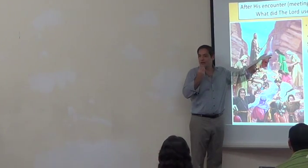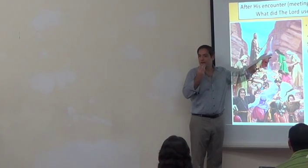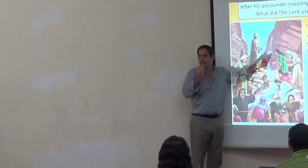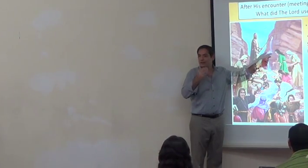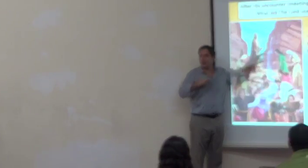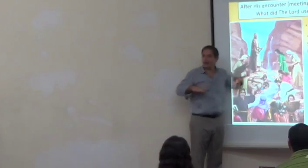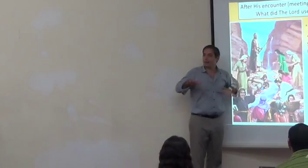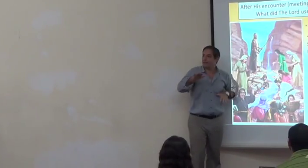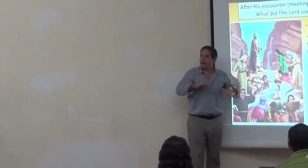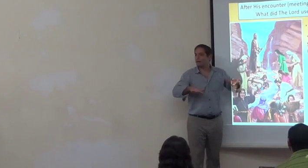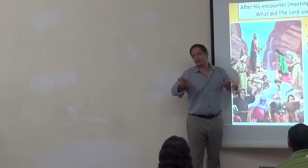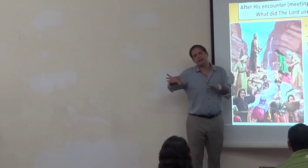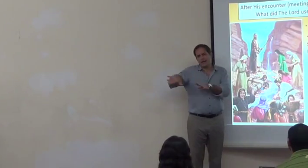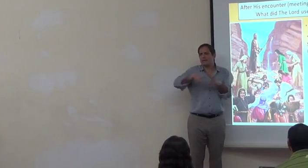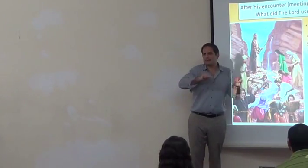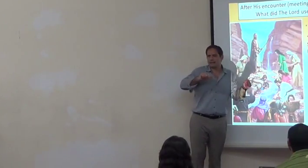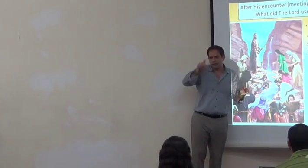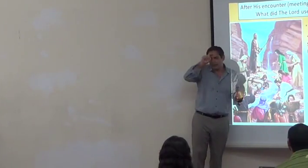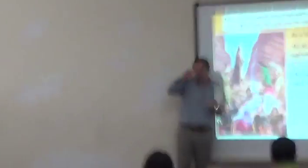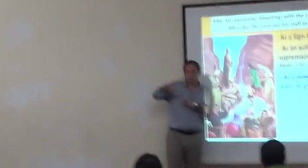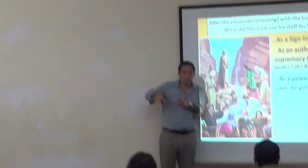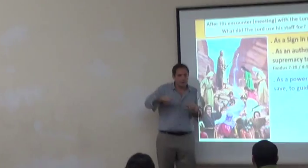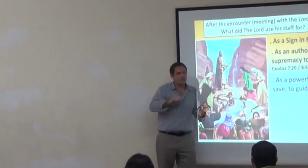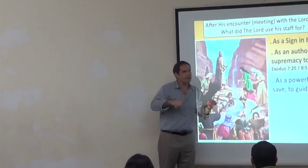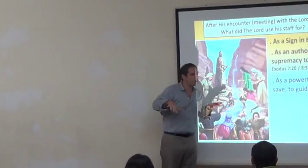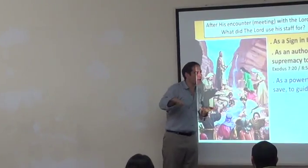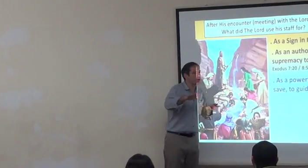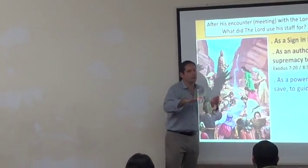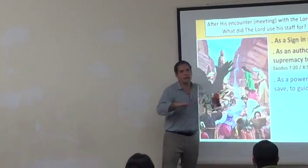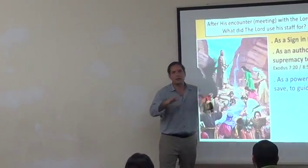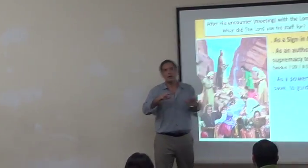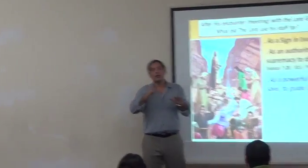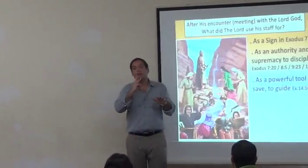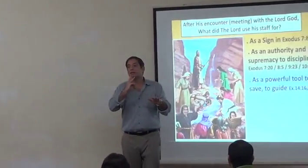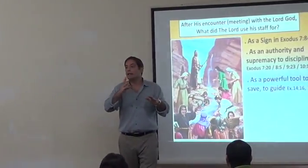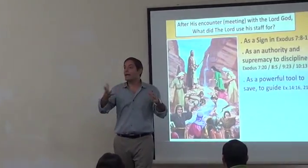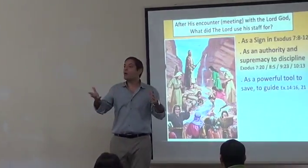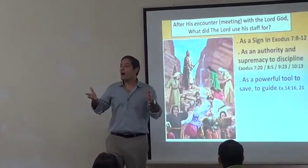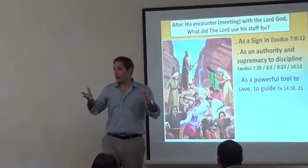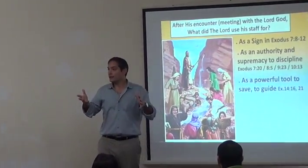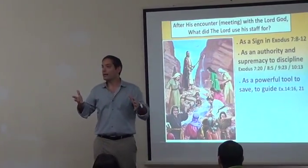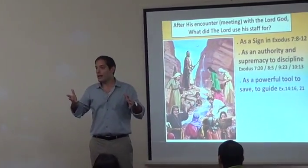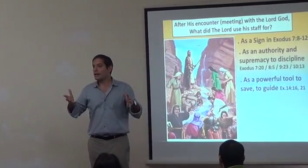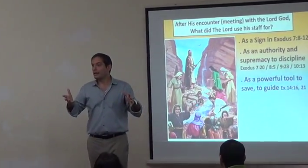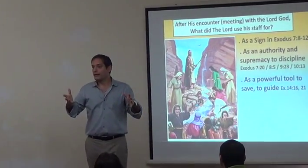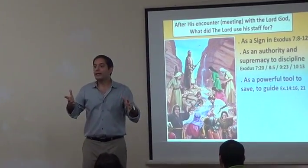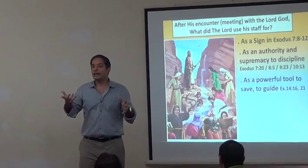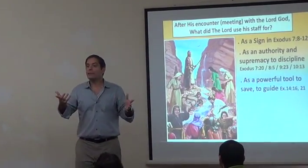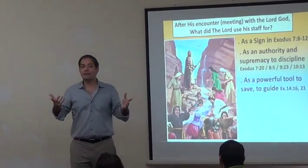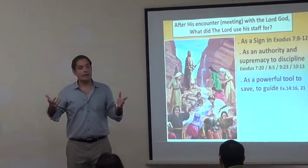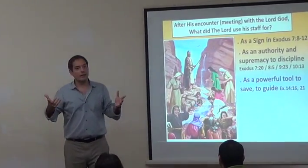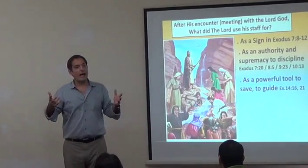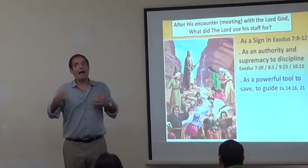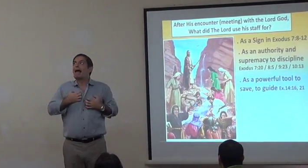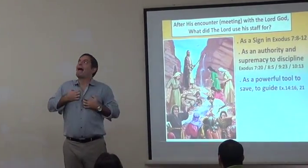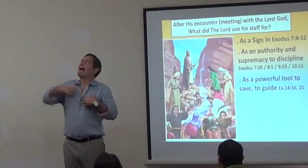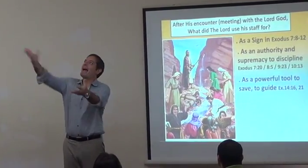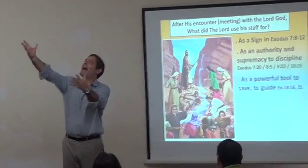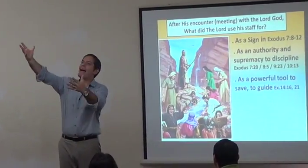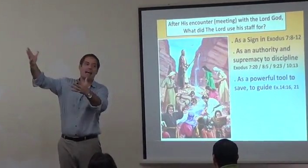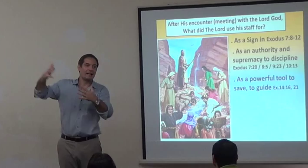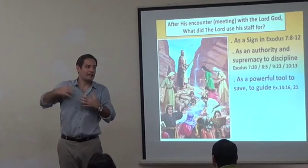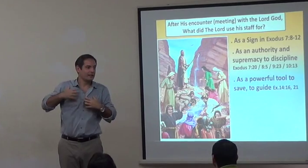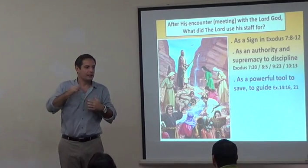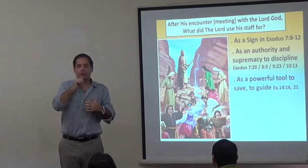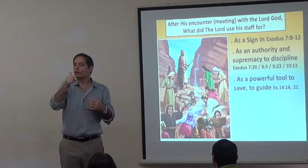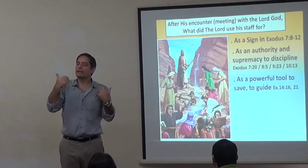judíos estaban caminando, ya habían salido ahí, sí, ya habían salido, estaban caminando y no tenían agua, ¿verdad? ¿Y qué empezaron a?